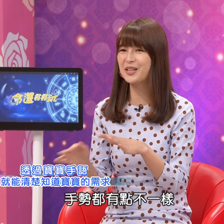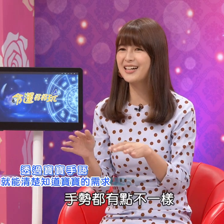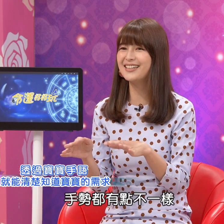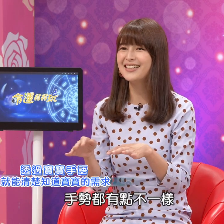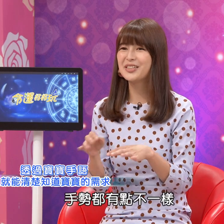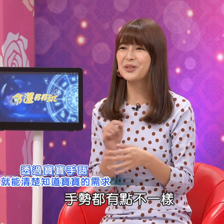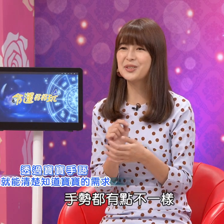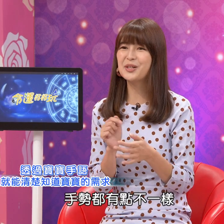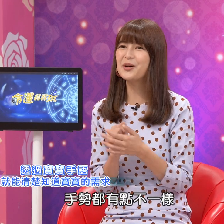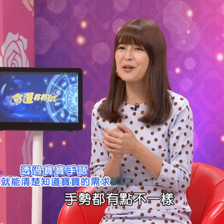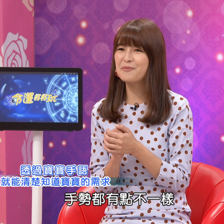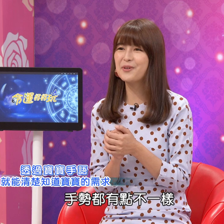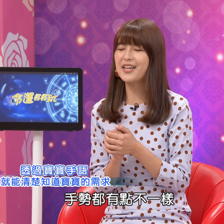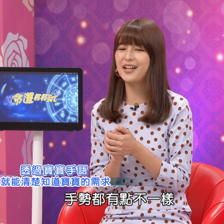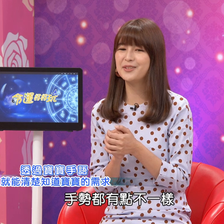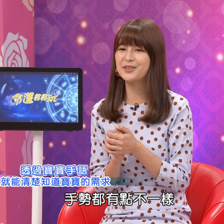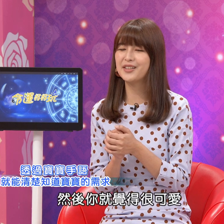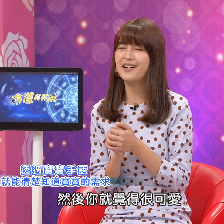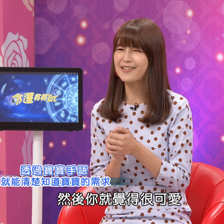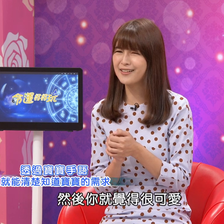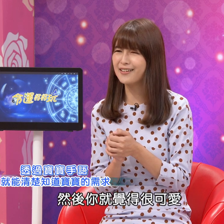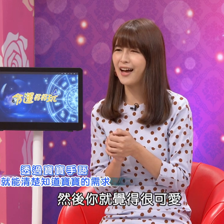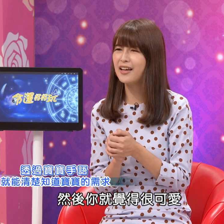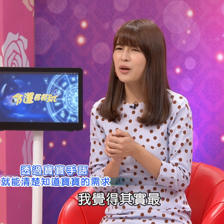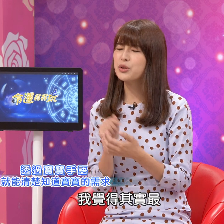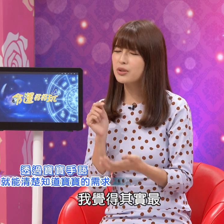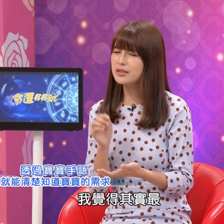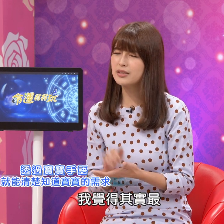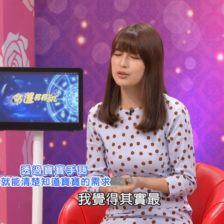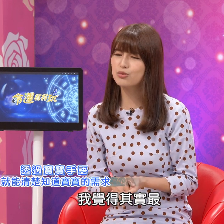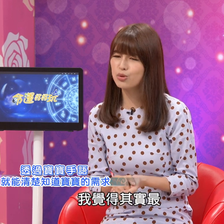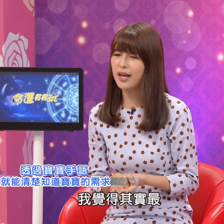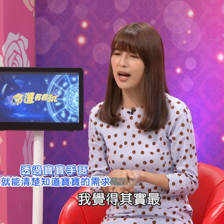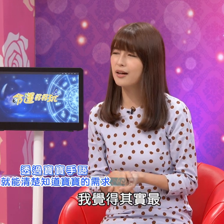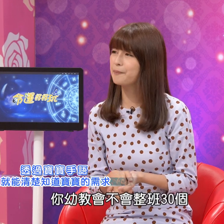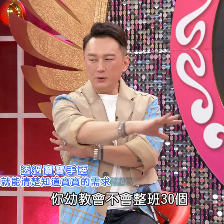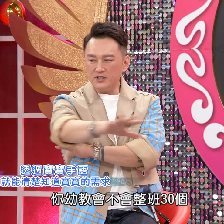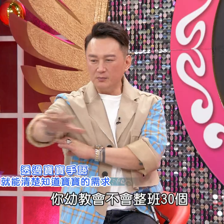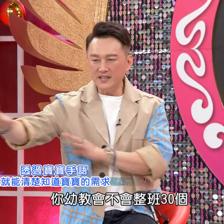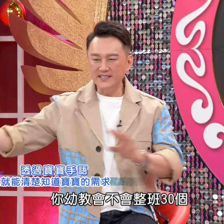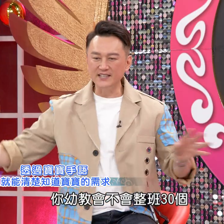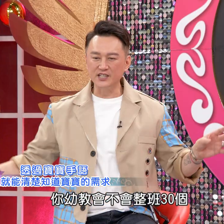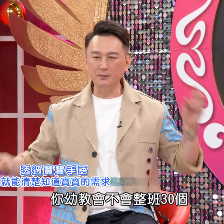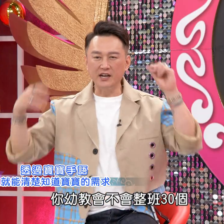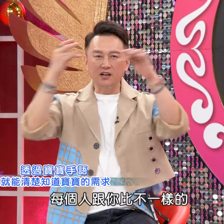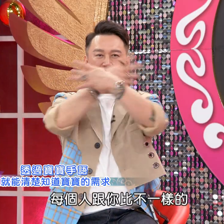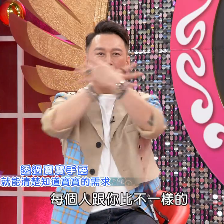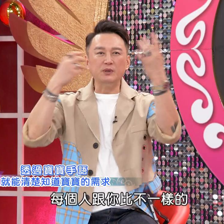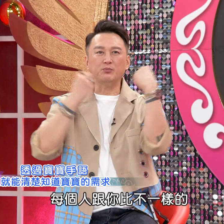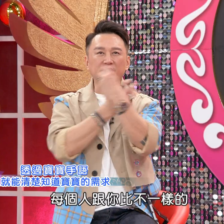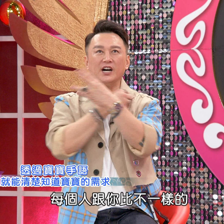那個手勢都有點不一樣然後就覺得很可愛我覺得其實最妳幼教會不會整班三十個每個人跟妳比不一樣